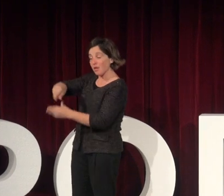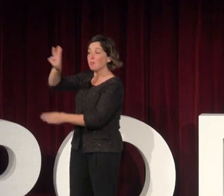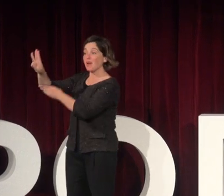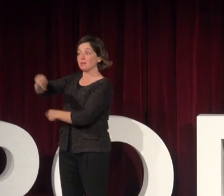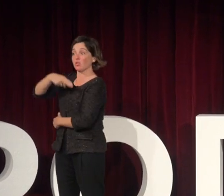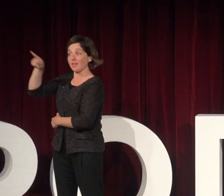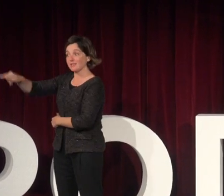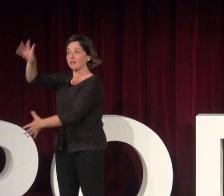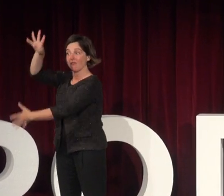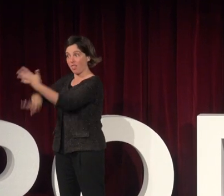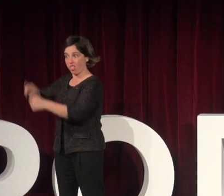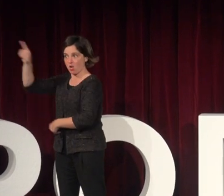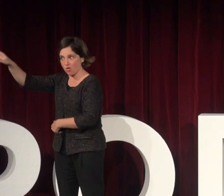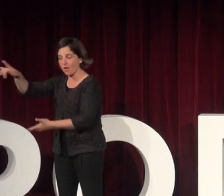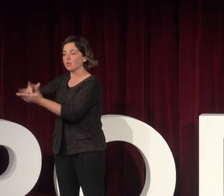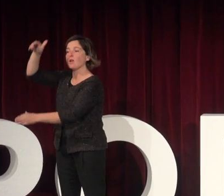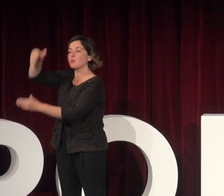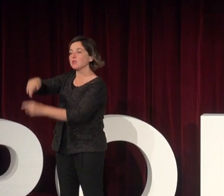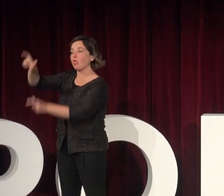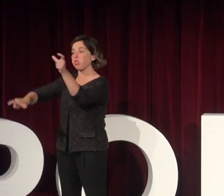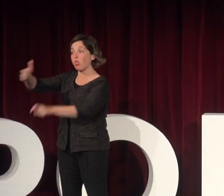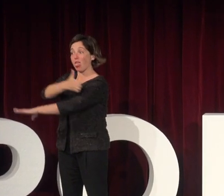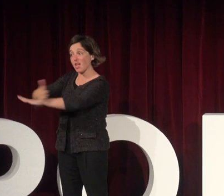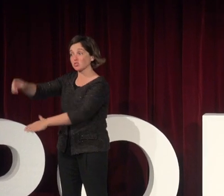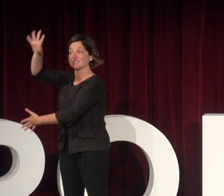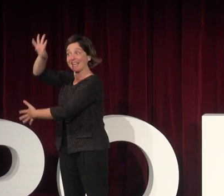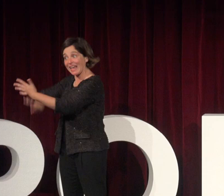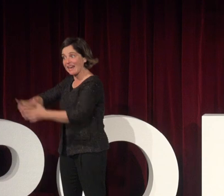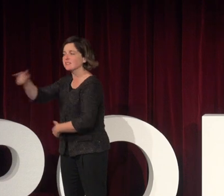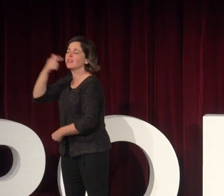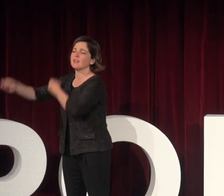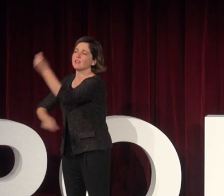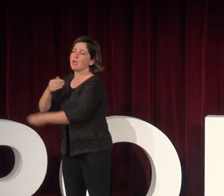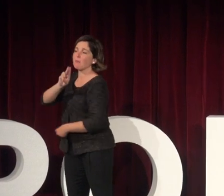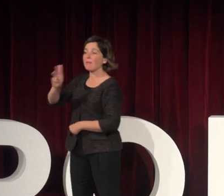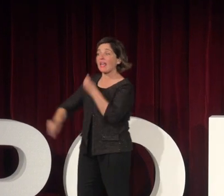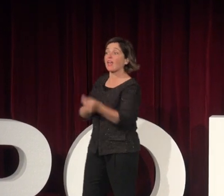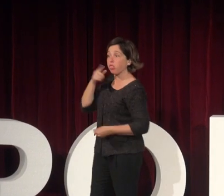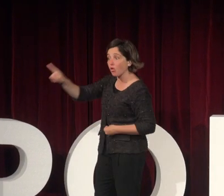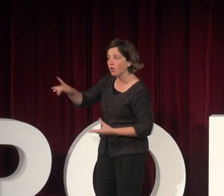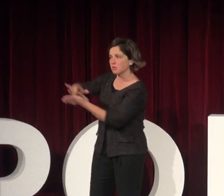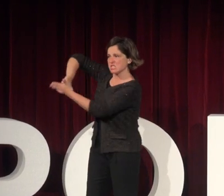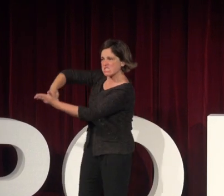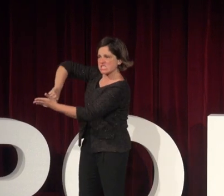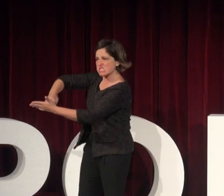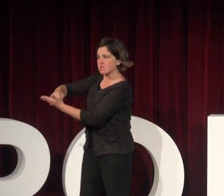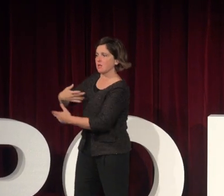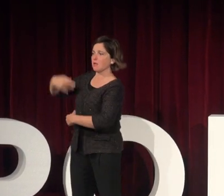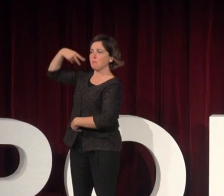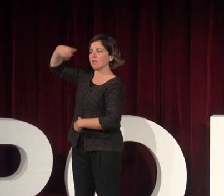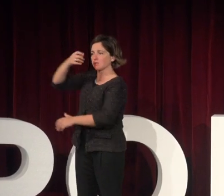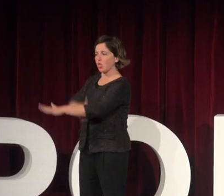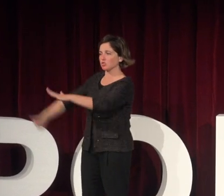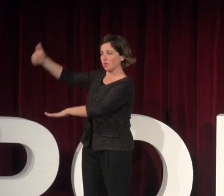Parlament de Cataluña en Barcelona, votado por los ciudadanos catalanes. ¿Qué fue lo que hizo el Partido Popular? Forzar a sus magistrados